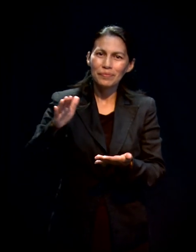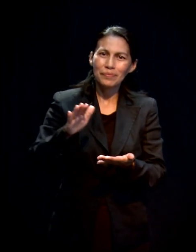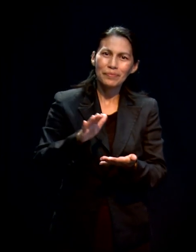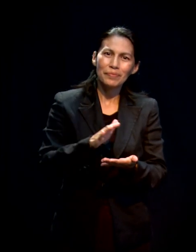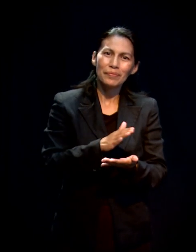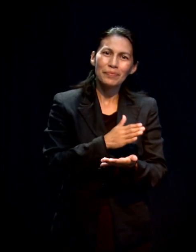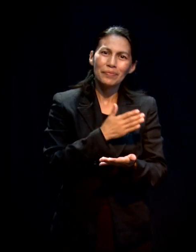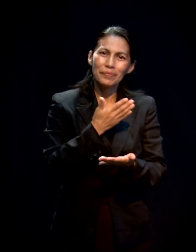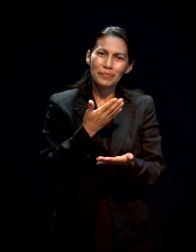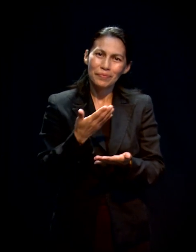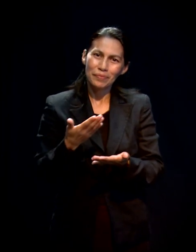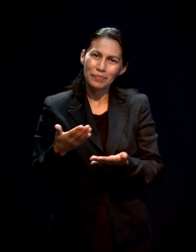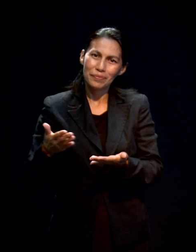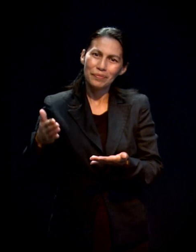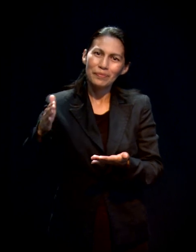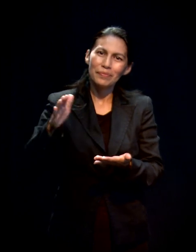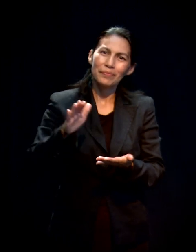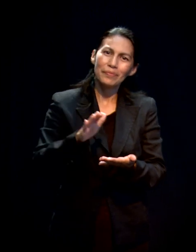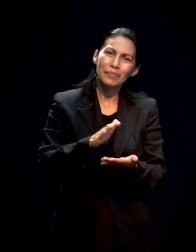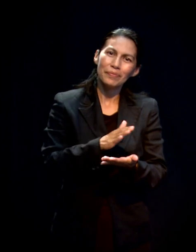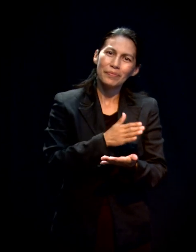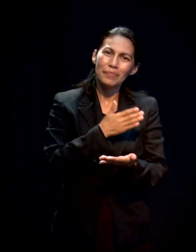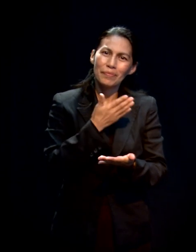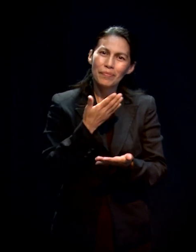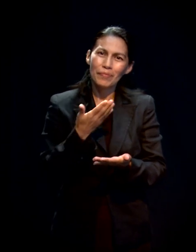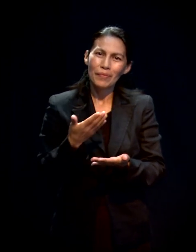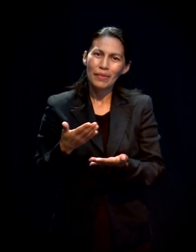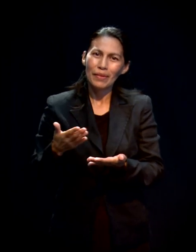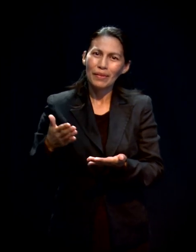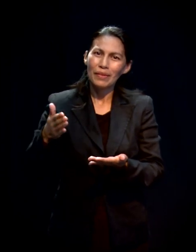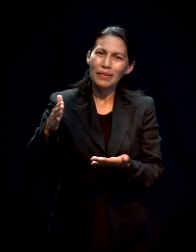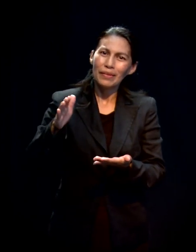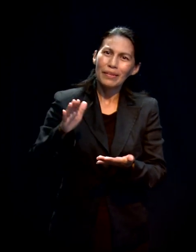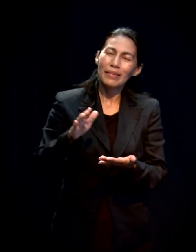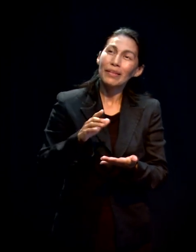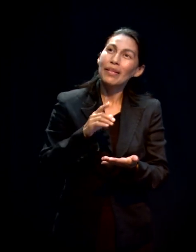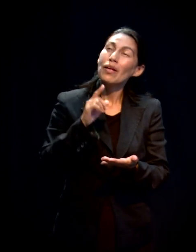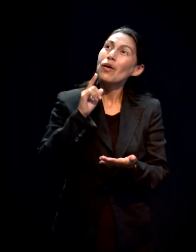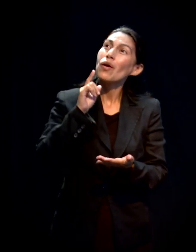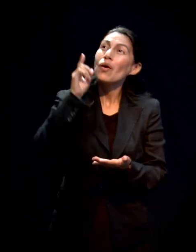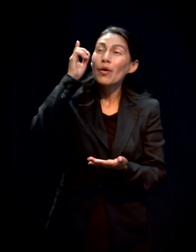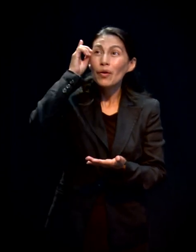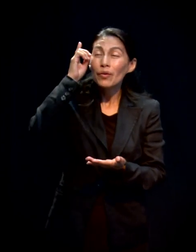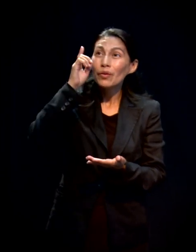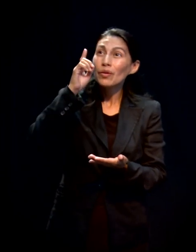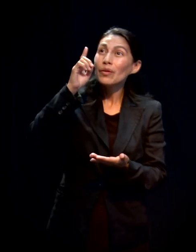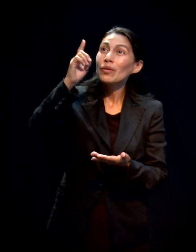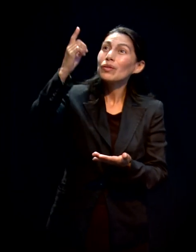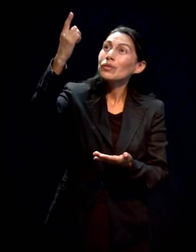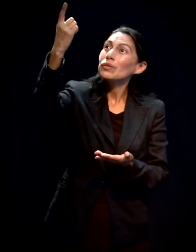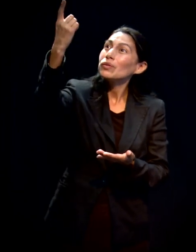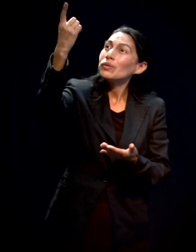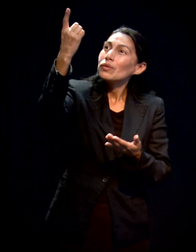sí entre tu presencia